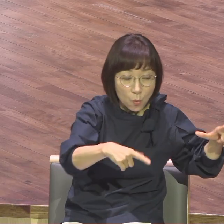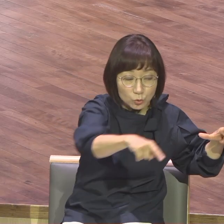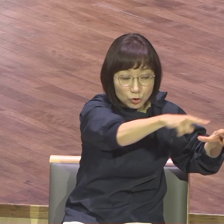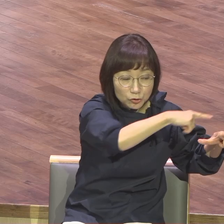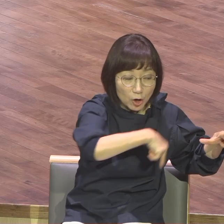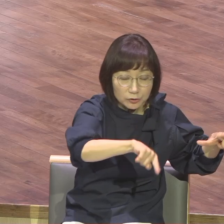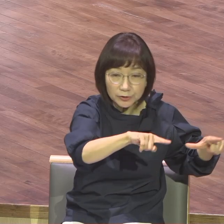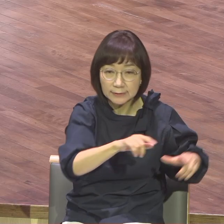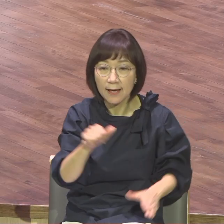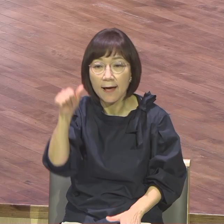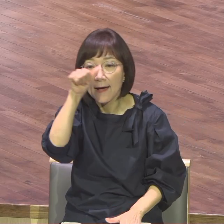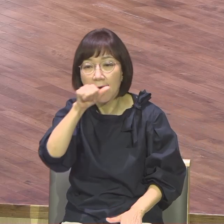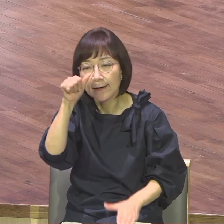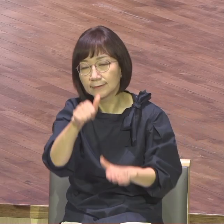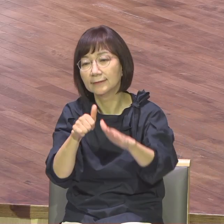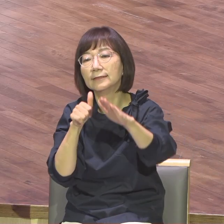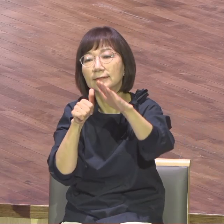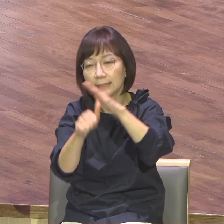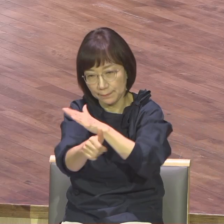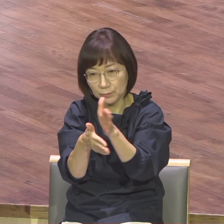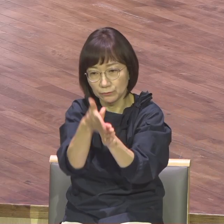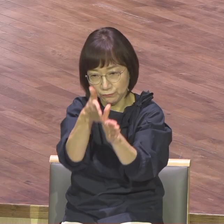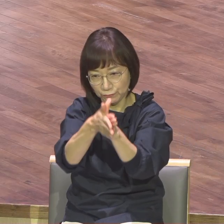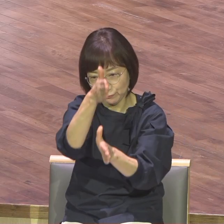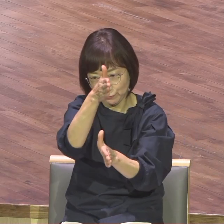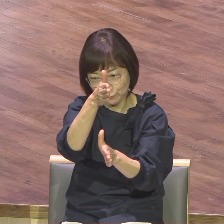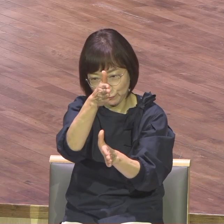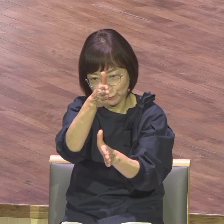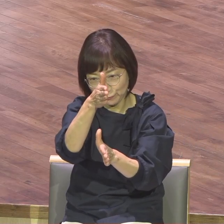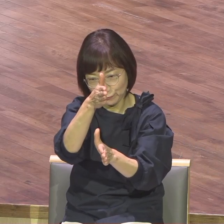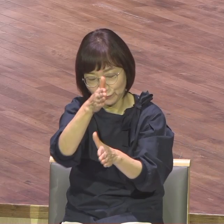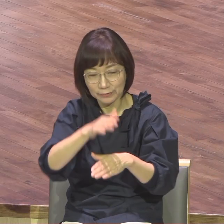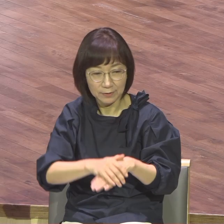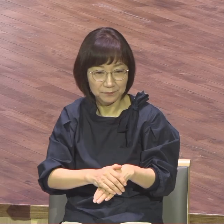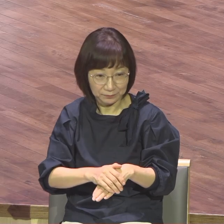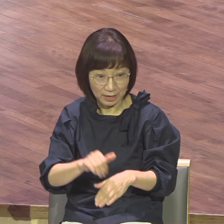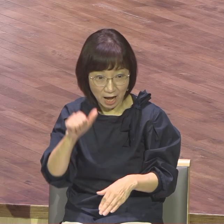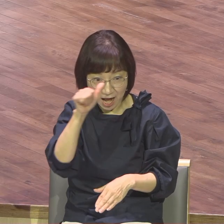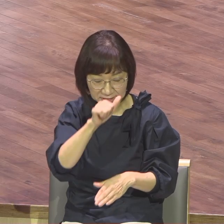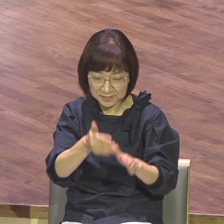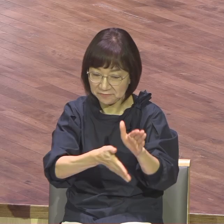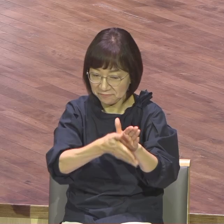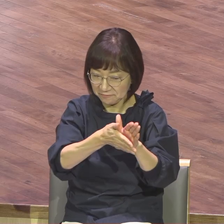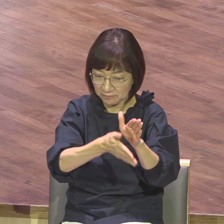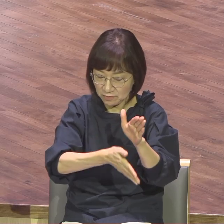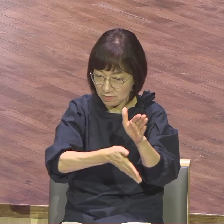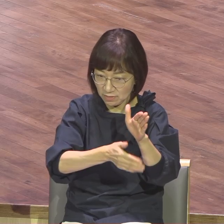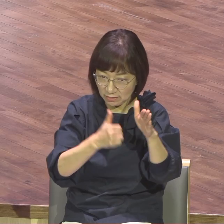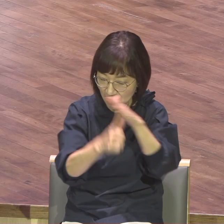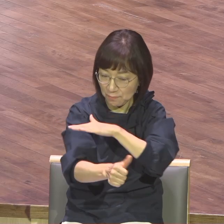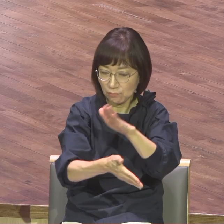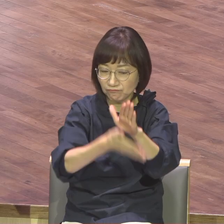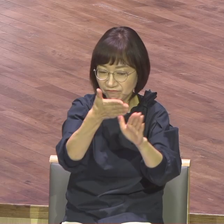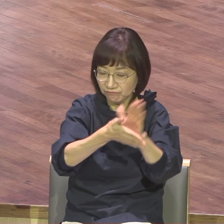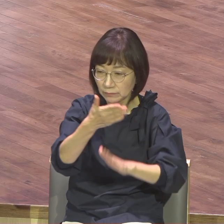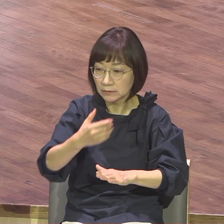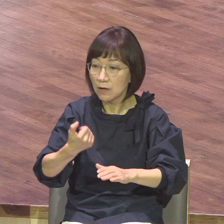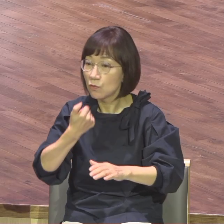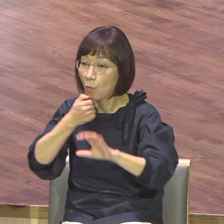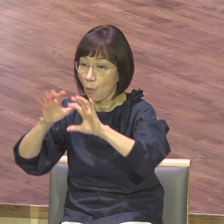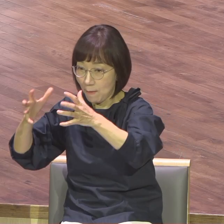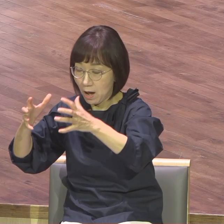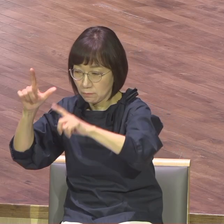소아시아 중심지역 어마어마한 도시였어요. 제2의 로마라고 말할